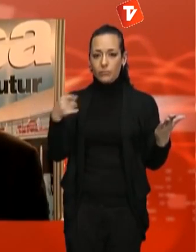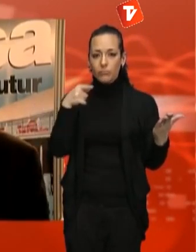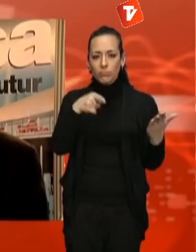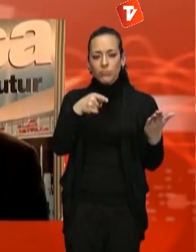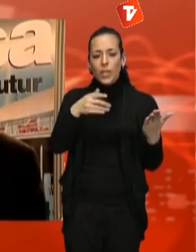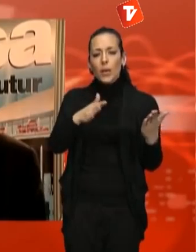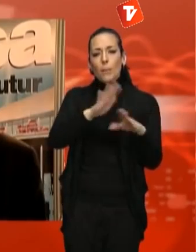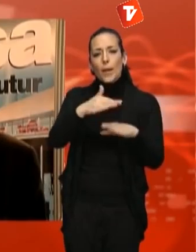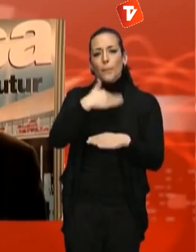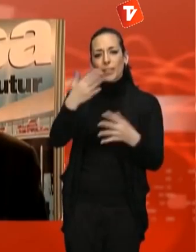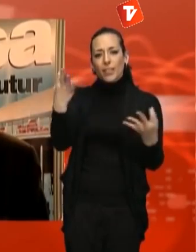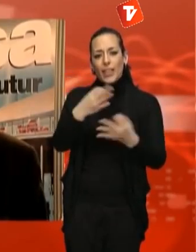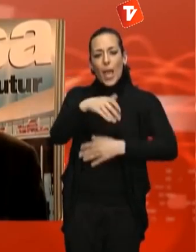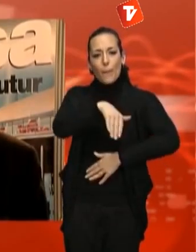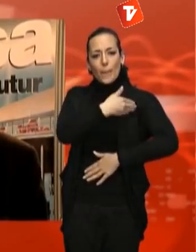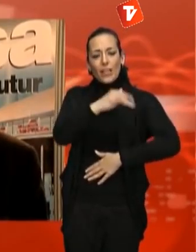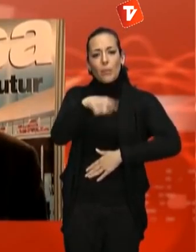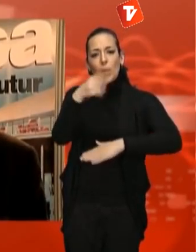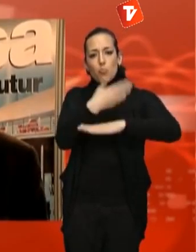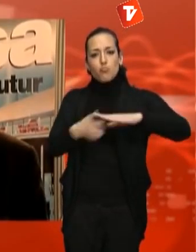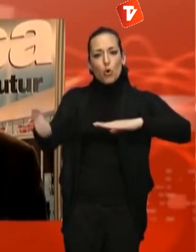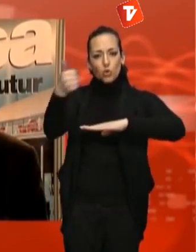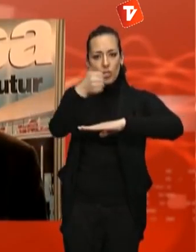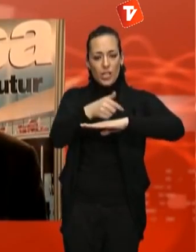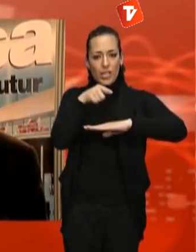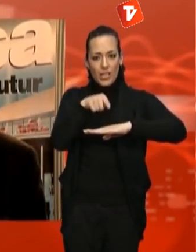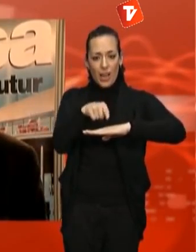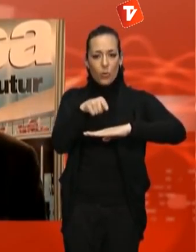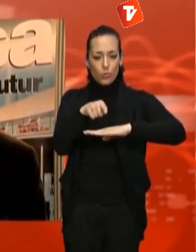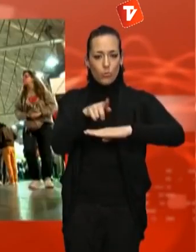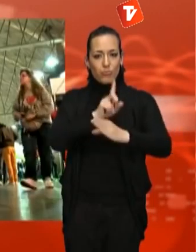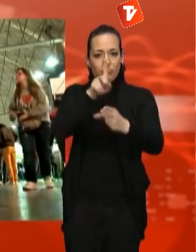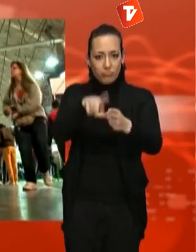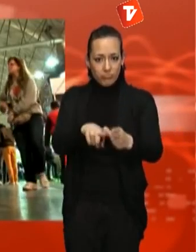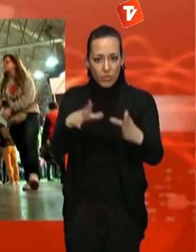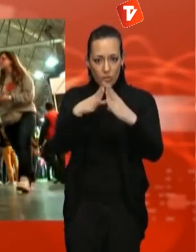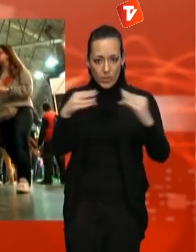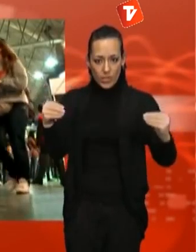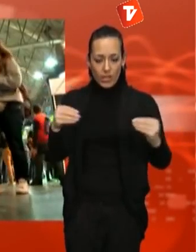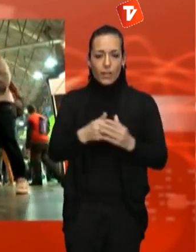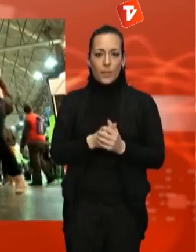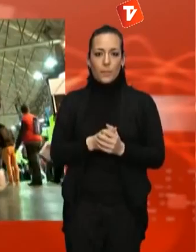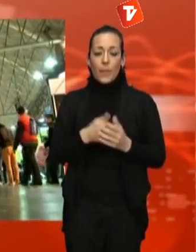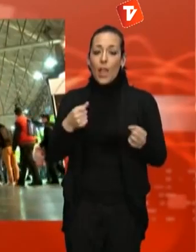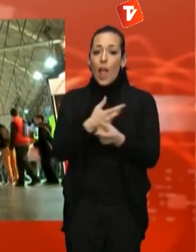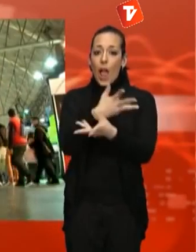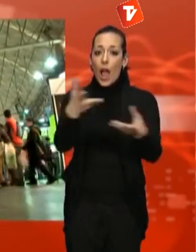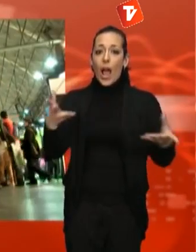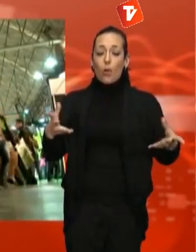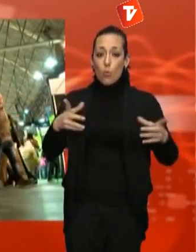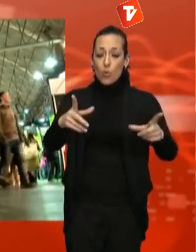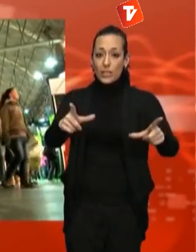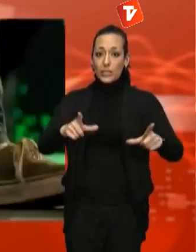màsters i postgraus que abasta tota la presència universitària. Algunes de les titulacions només es poden fer a Terrassa i són úniques